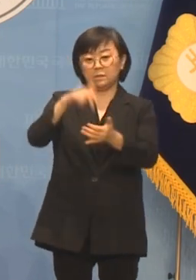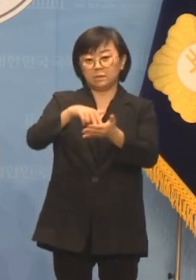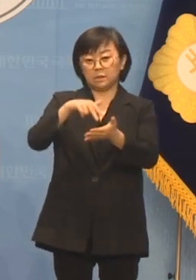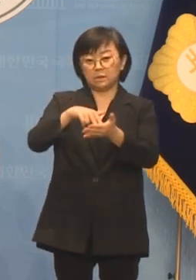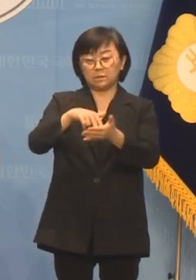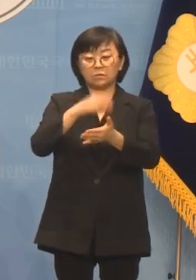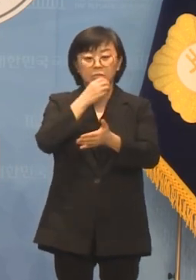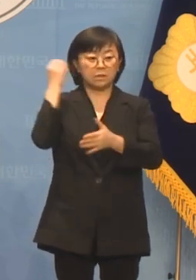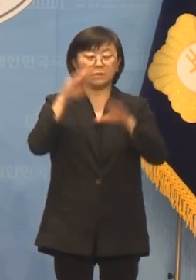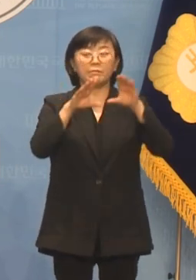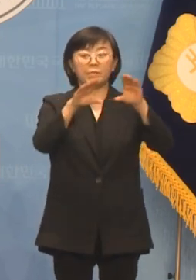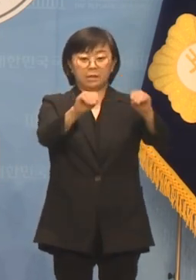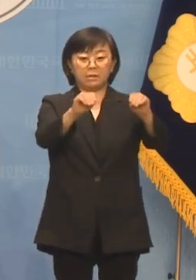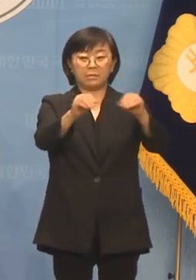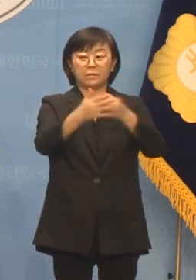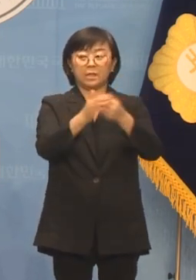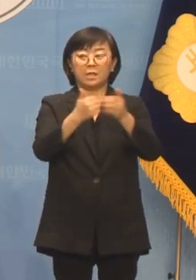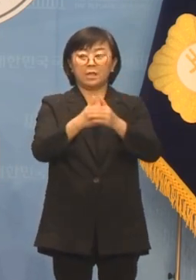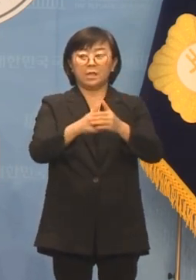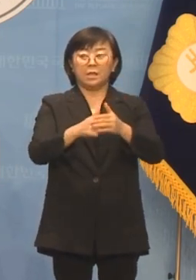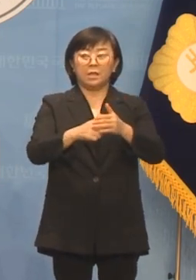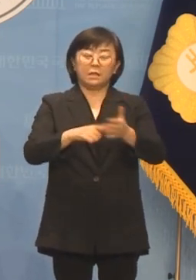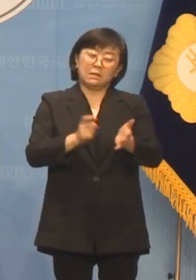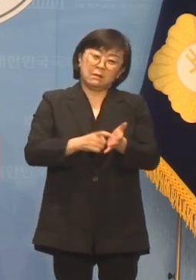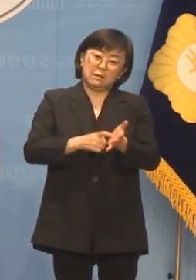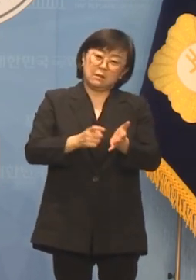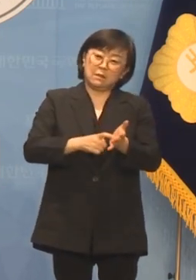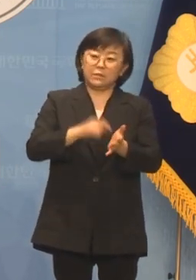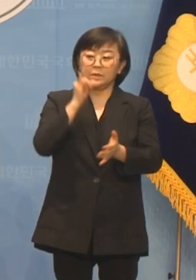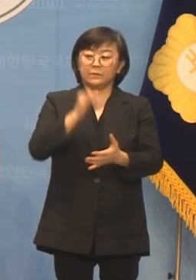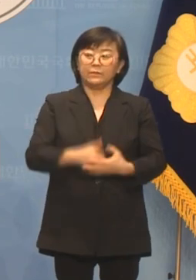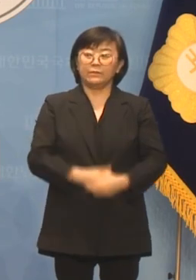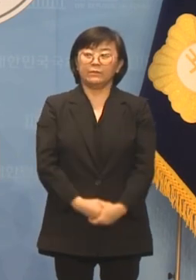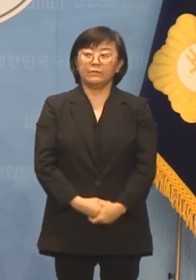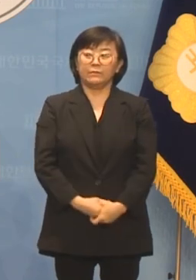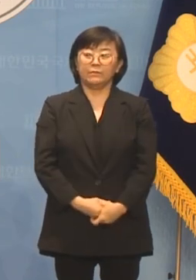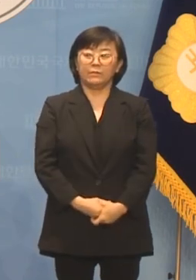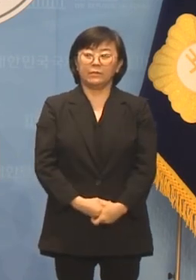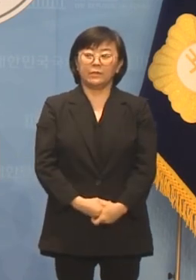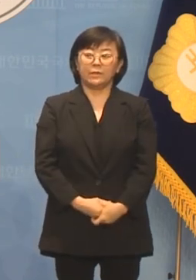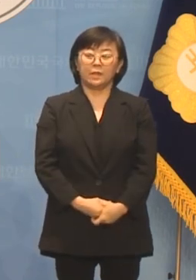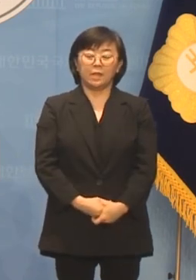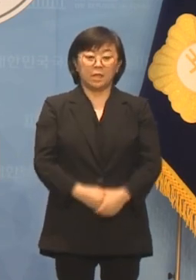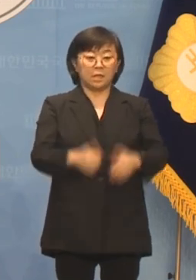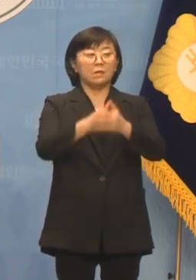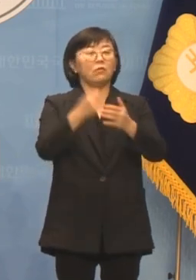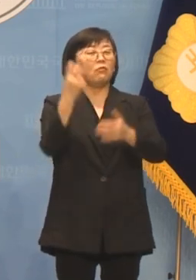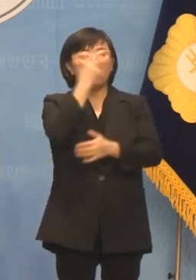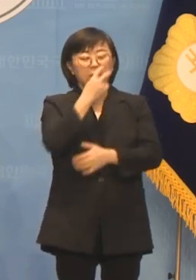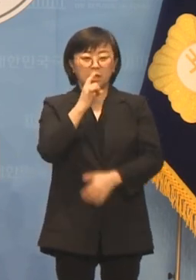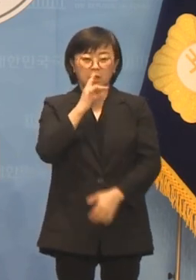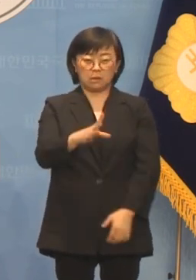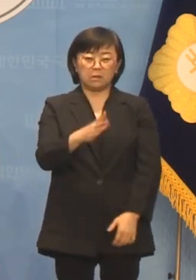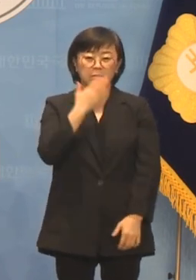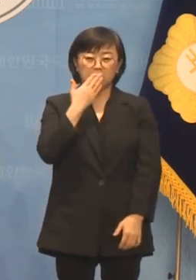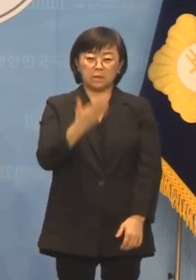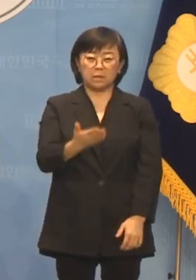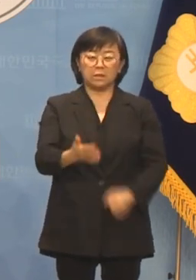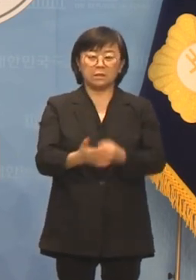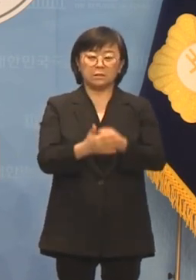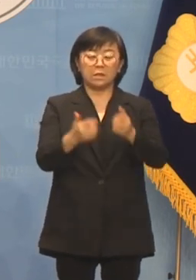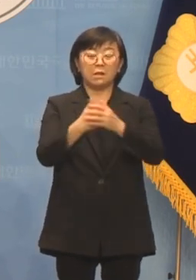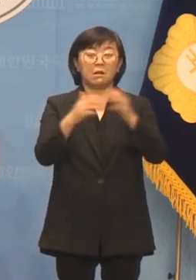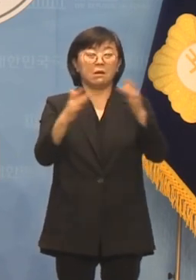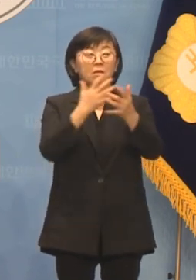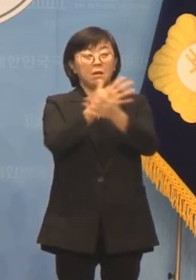홈페이지가 먹통이 되는 바람에 발만 동동 굴렀습니다. 시스템 관리도 제대로 하지 못하면서